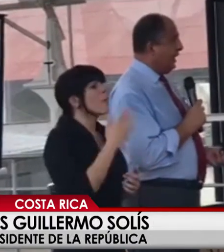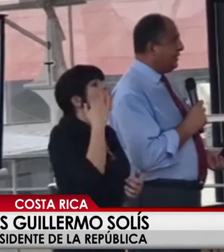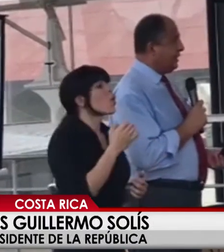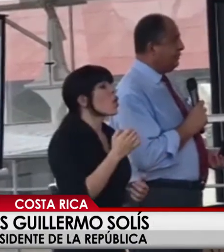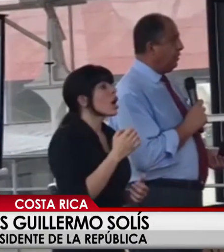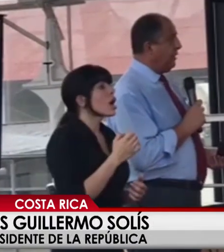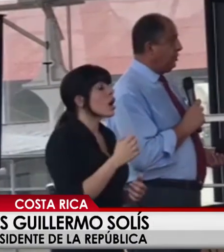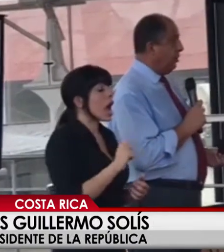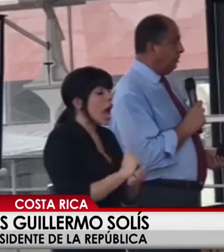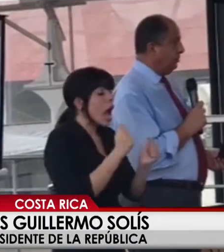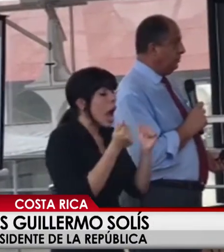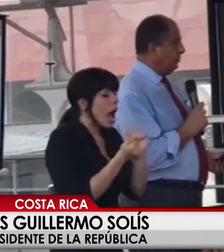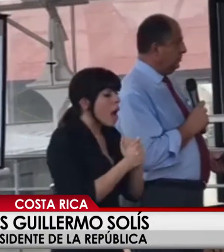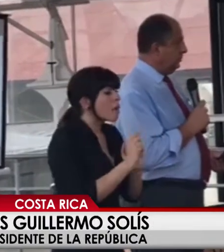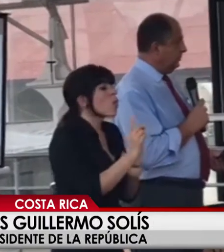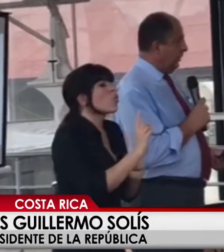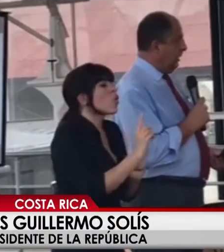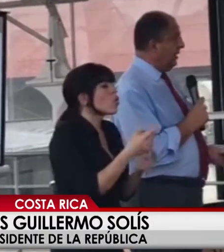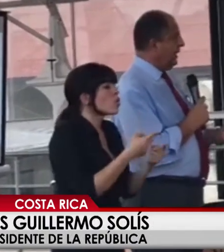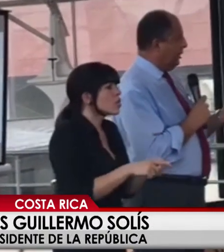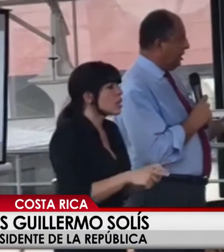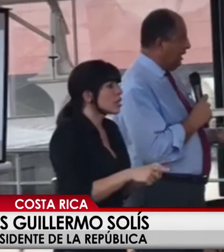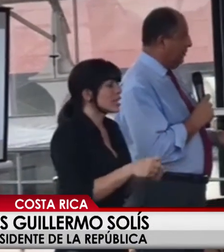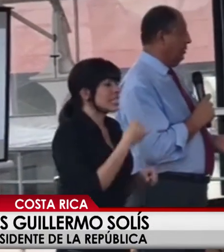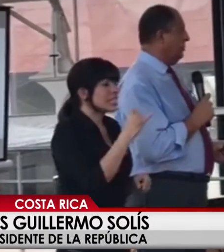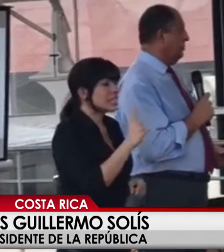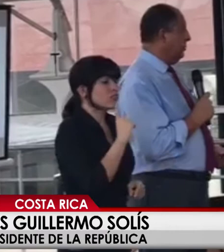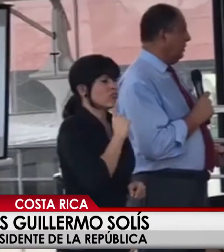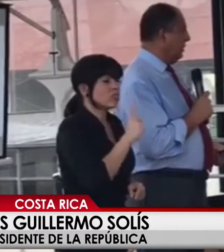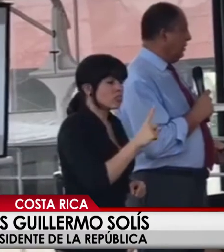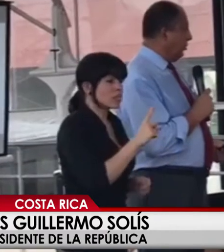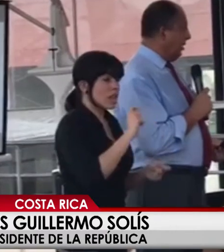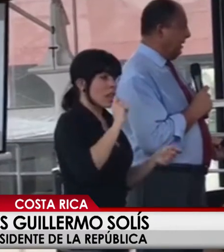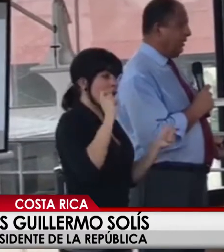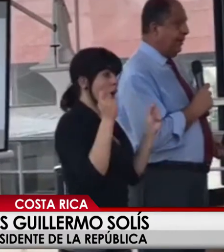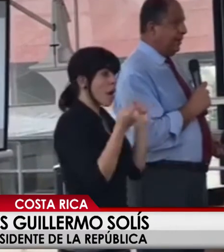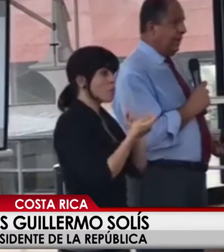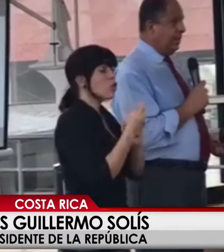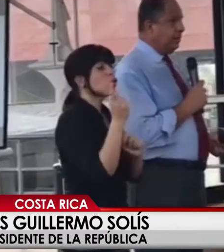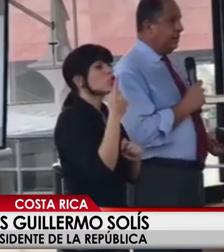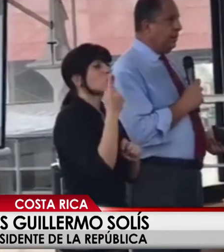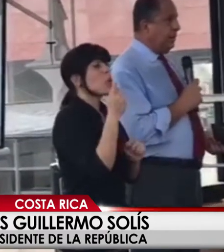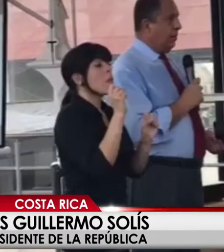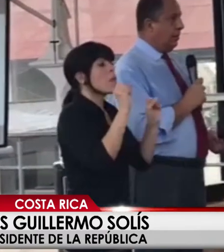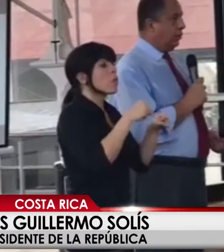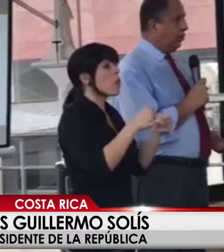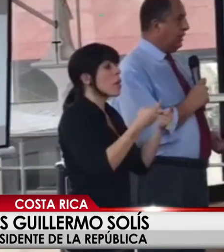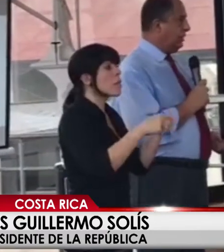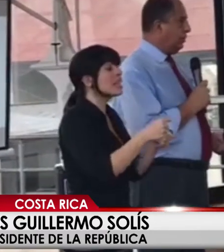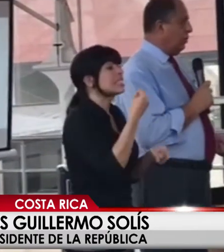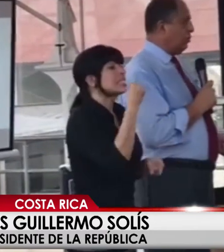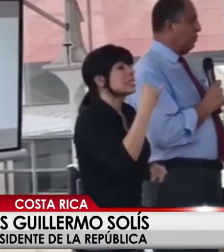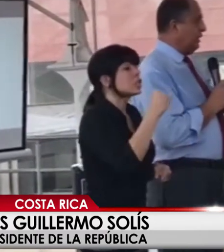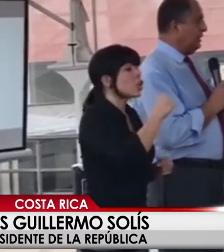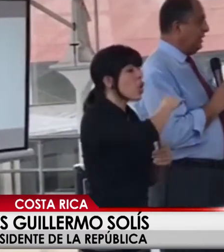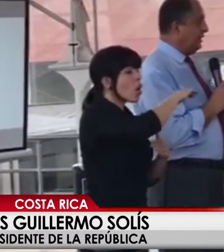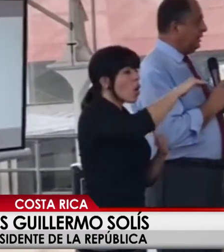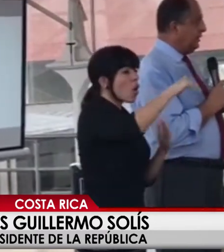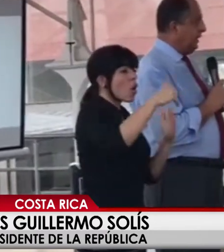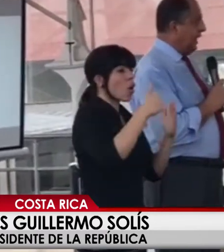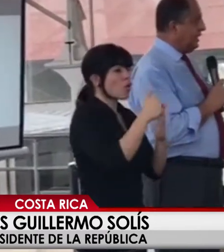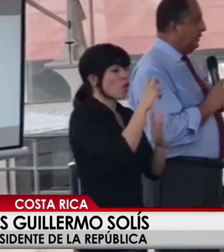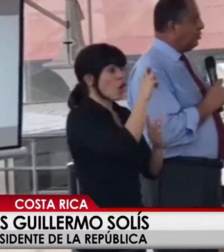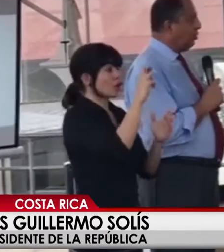porque la verdadera transformación el verdadero cambio solamente vendrá cuando todas y todos los